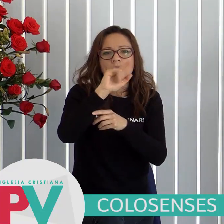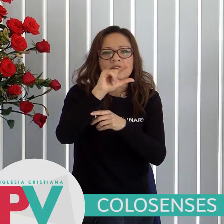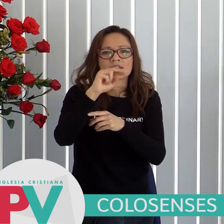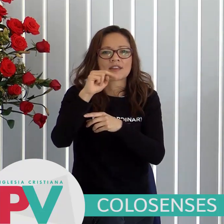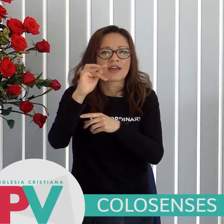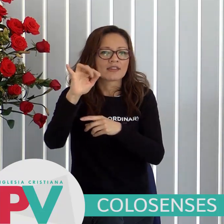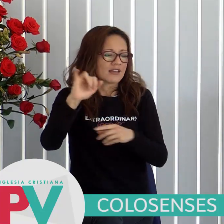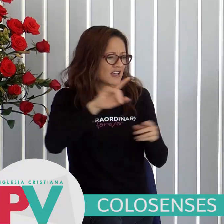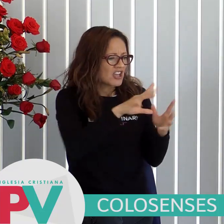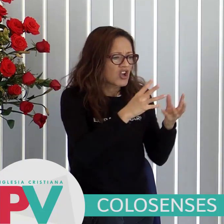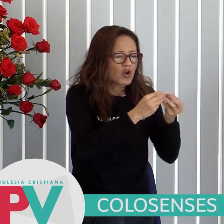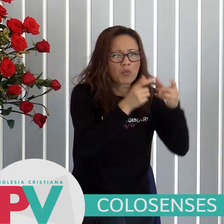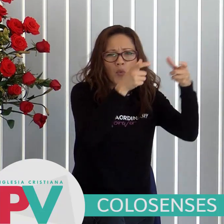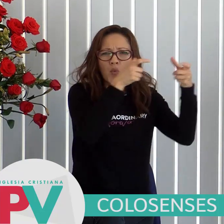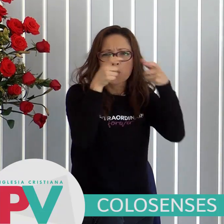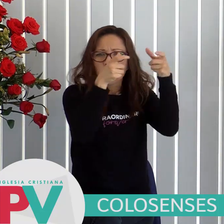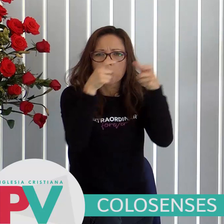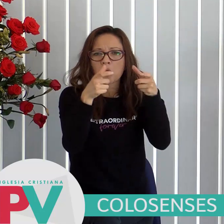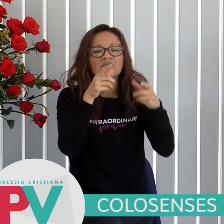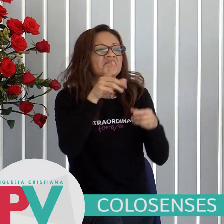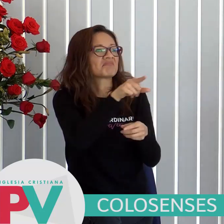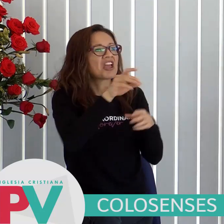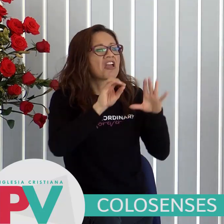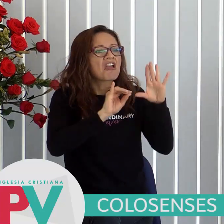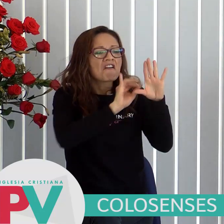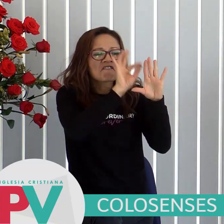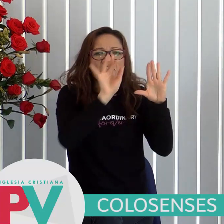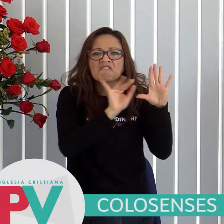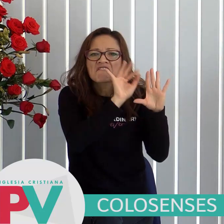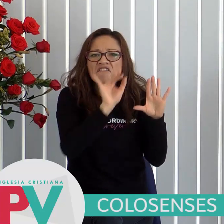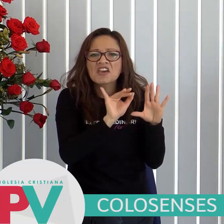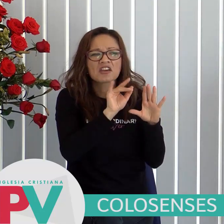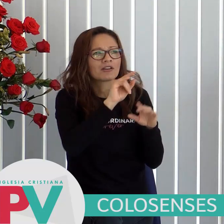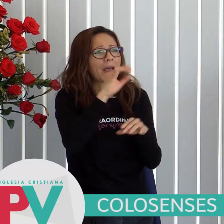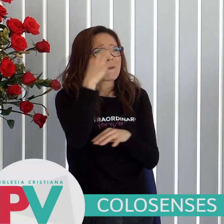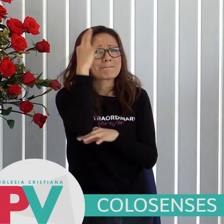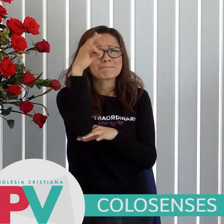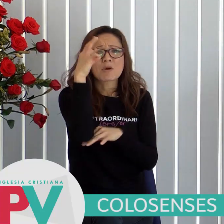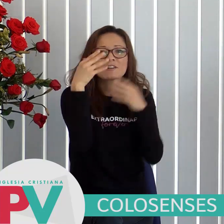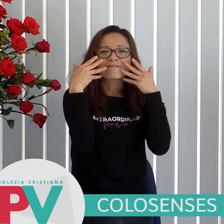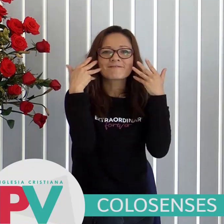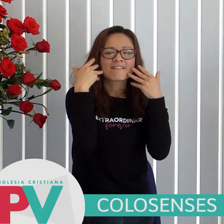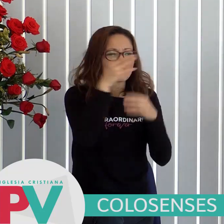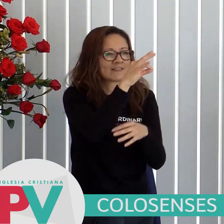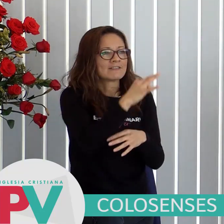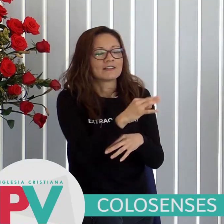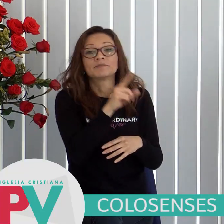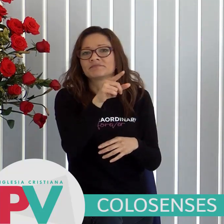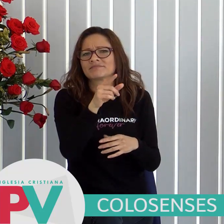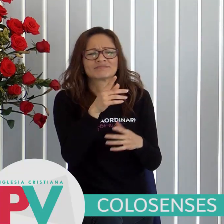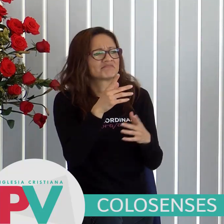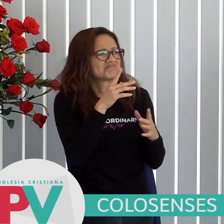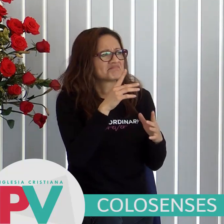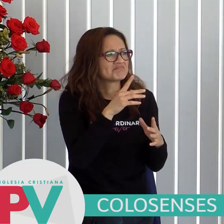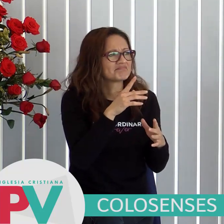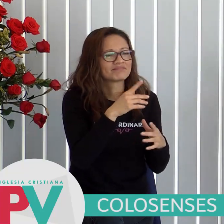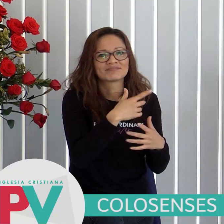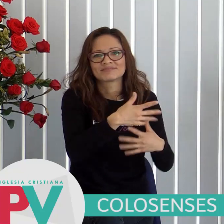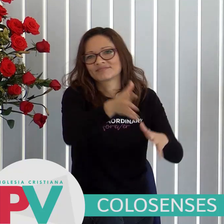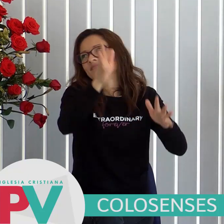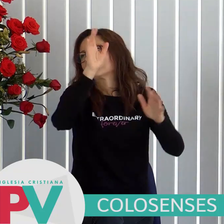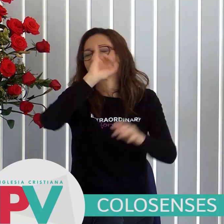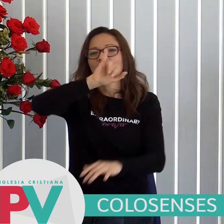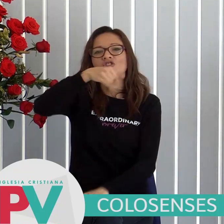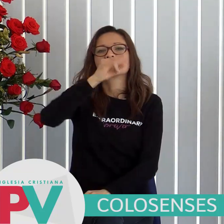los zombies, en el coronavirus, en el mosquito atigrado, en las avispas. No he dicho